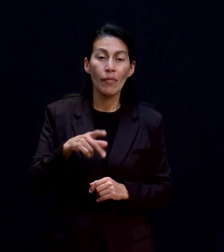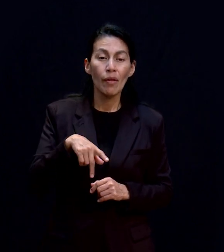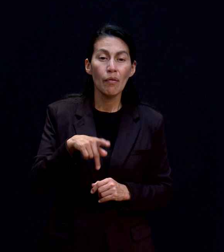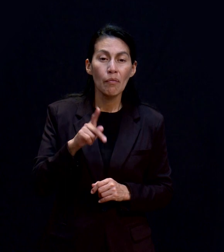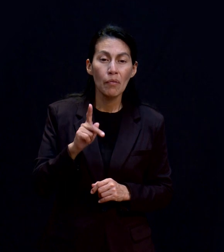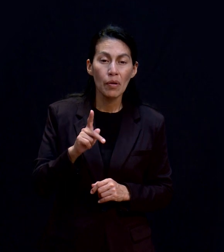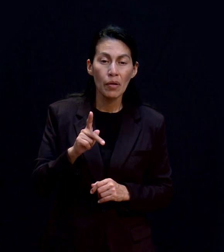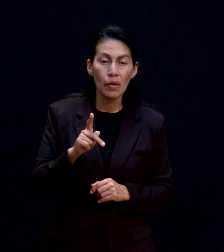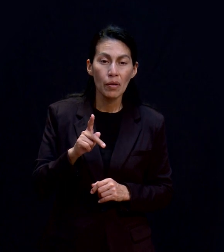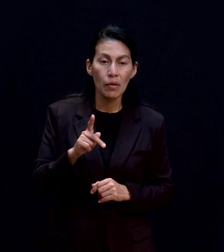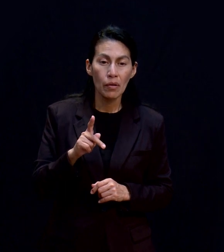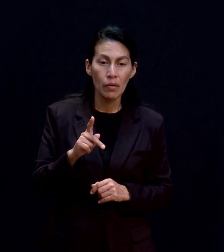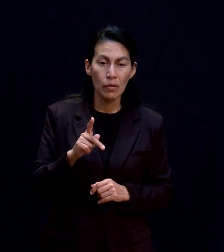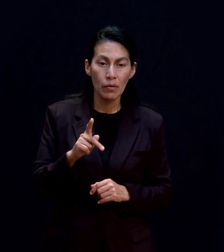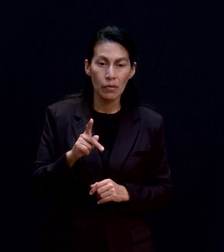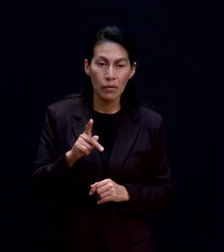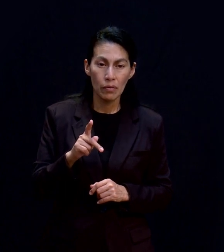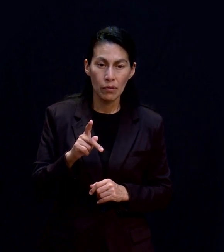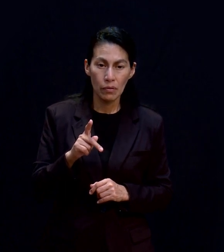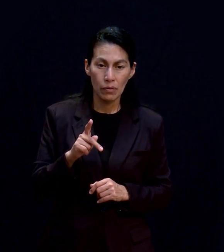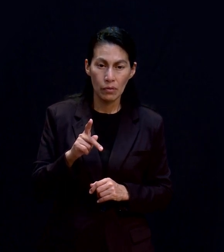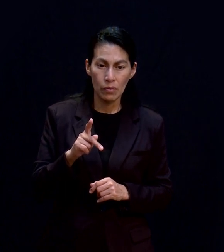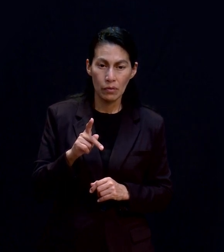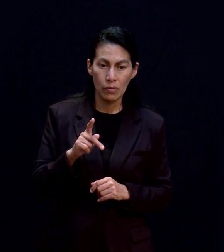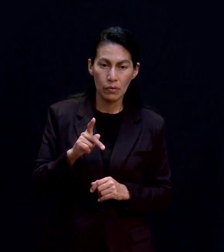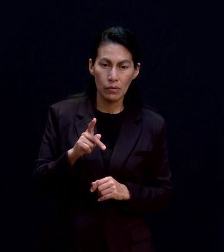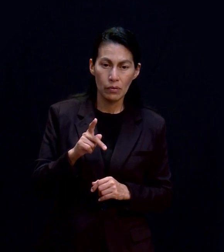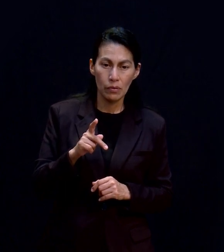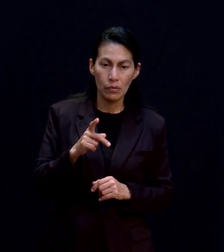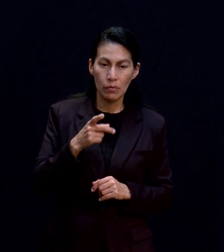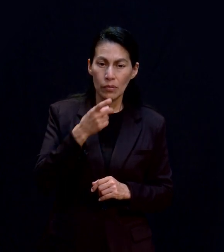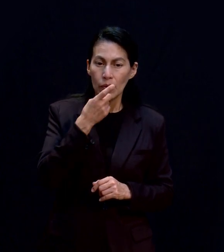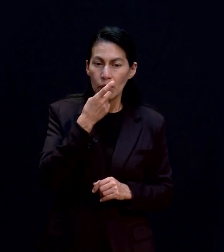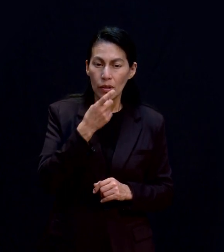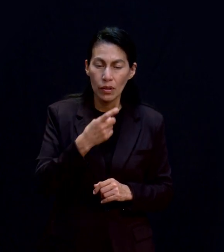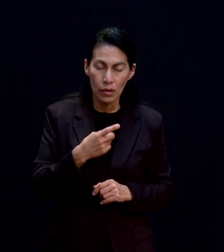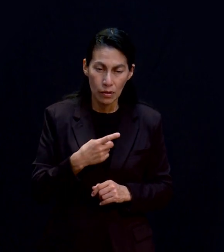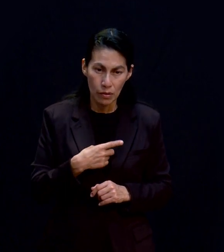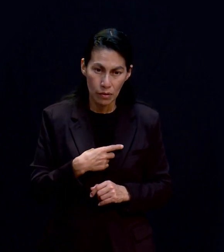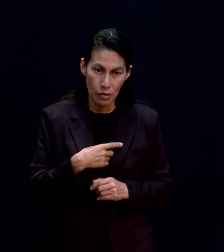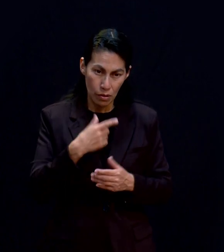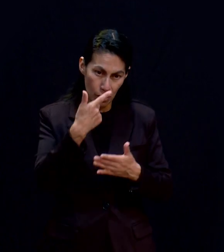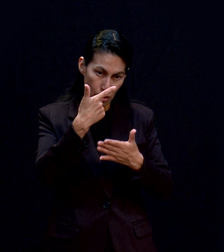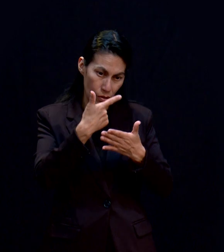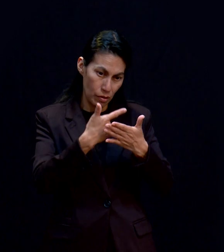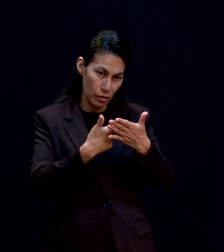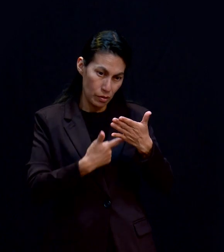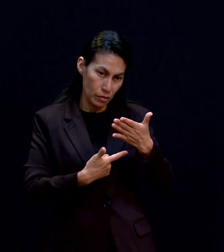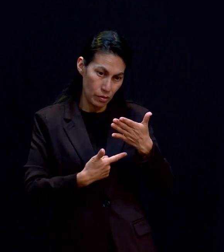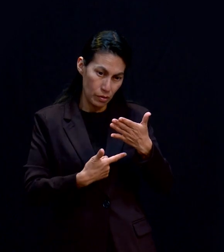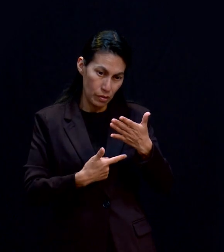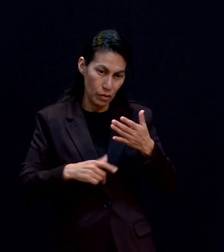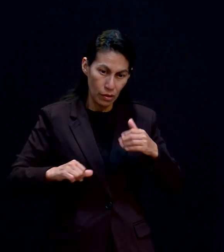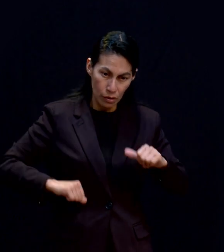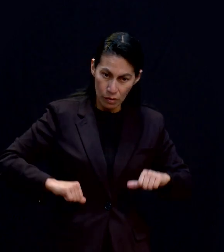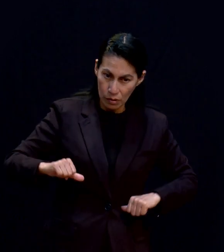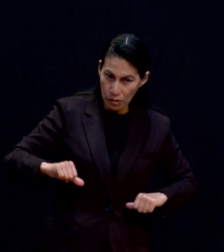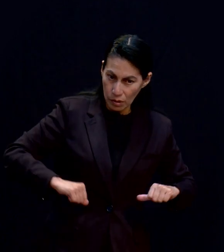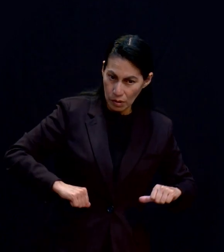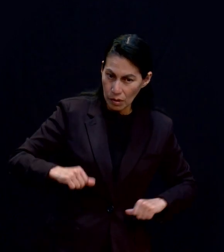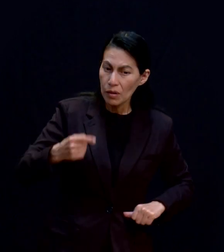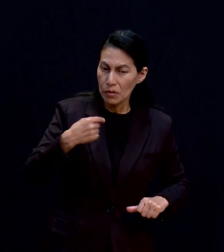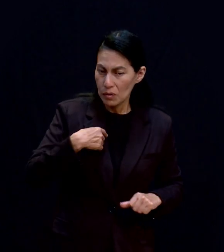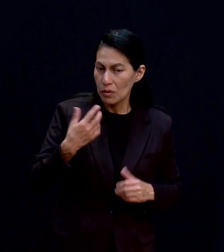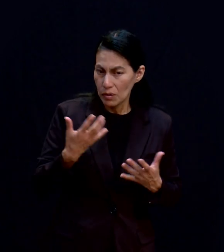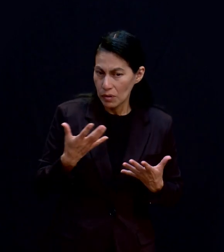etcétera pero simple y sencillamente lo que me estaban diciendo era la lista de actividades que yo iba a